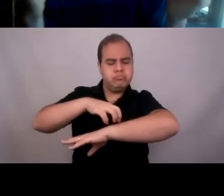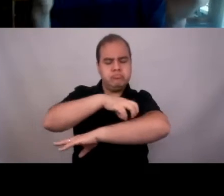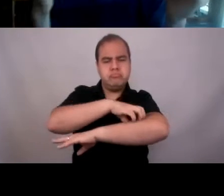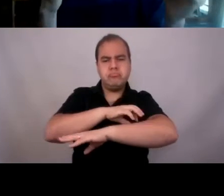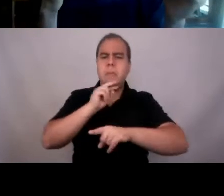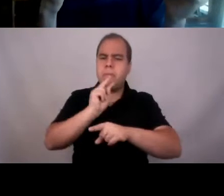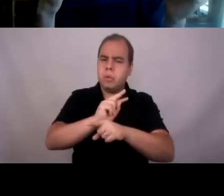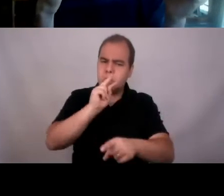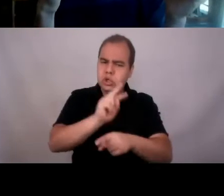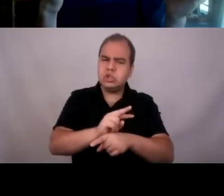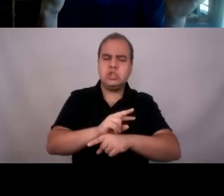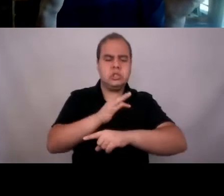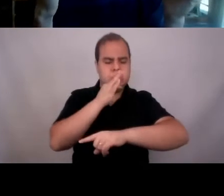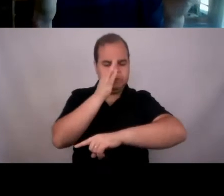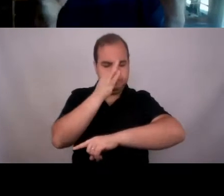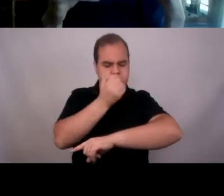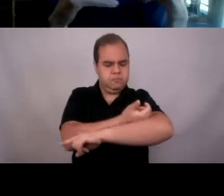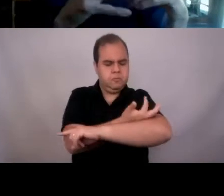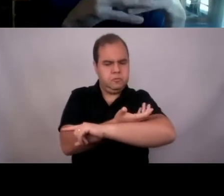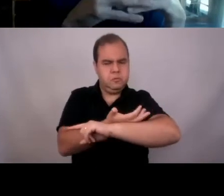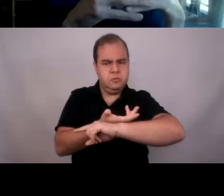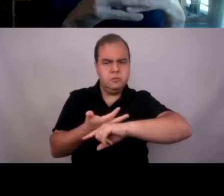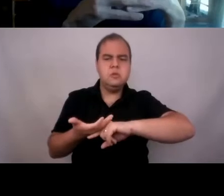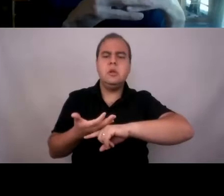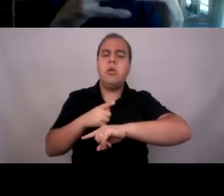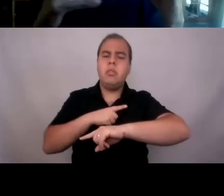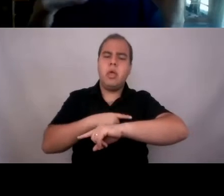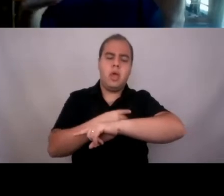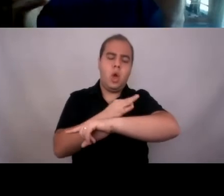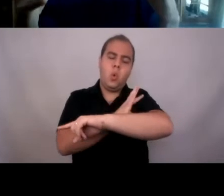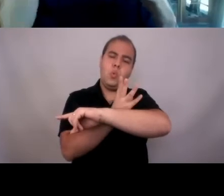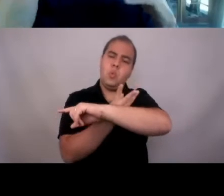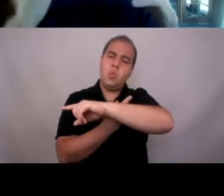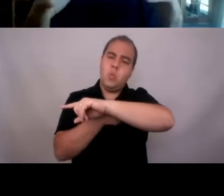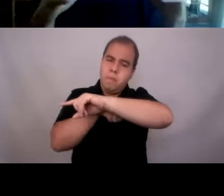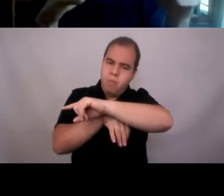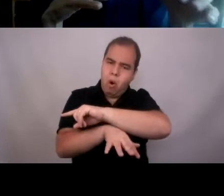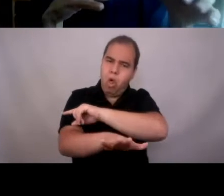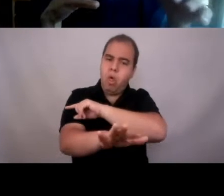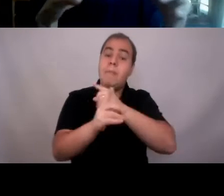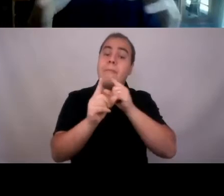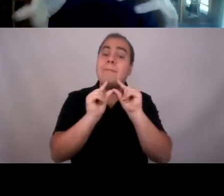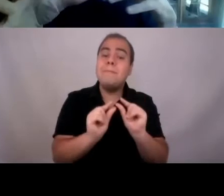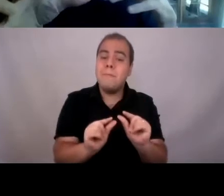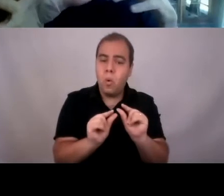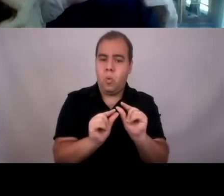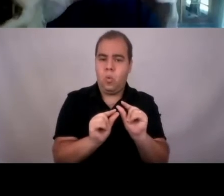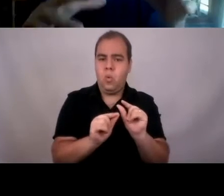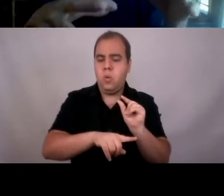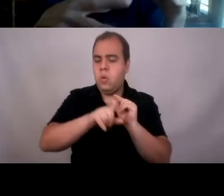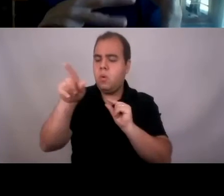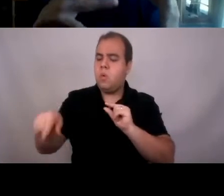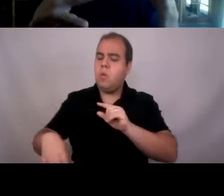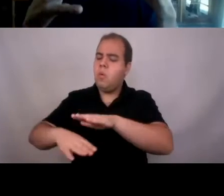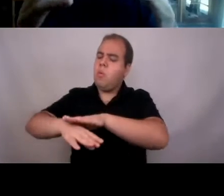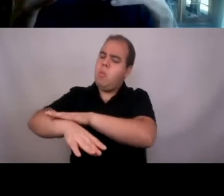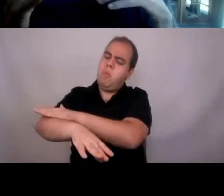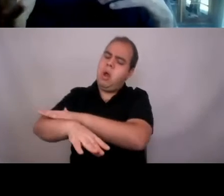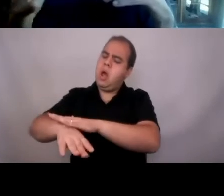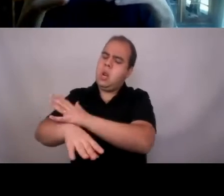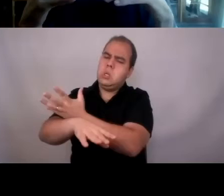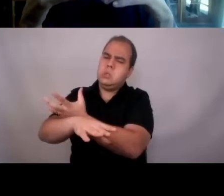protegido, vegetado, ele vai ter um escoamento muito pequeno. Uma área gramada sobre solo compactado já vai ter